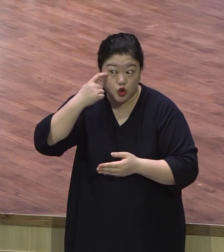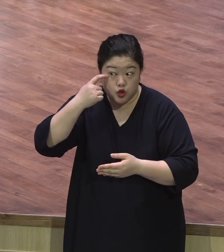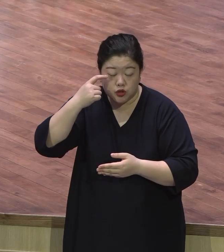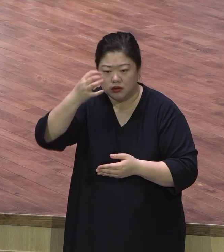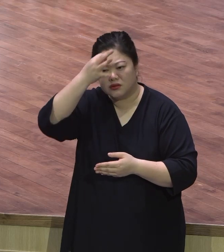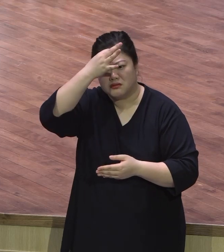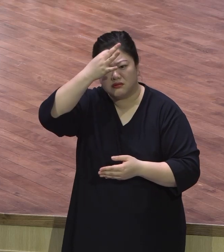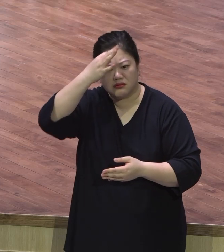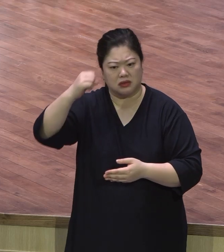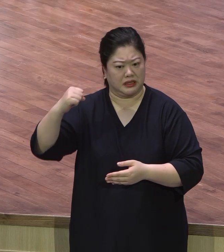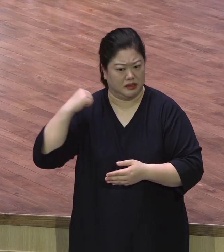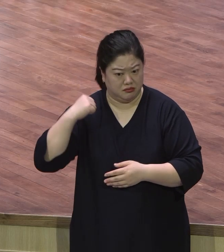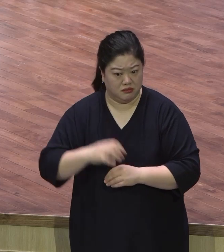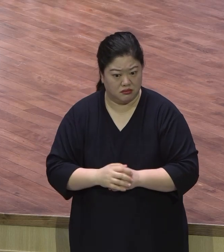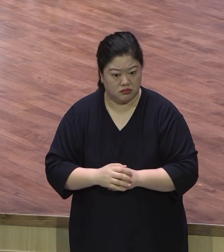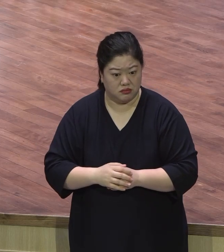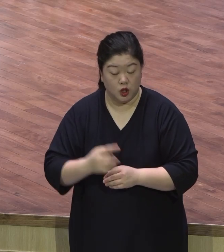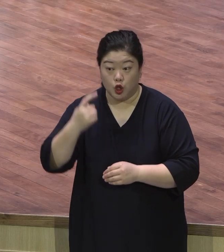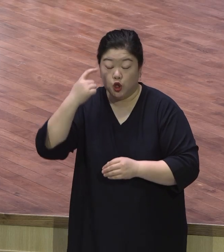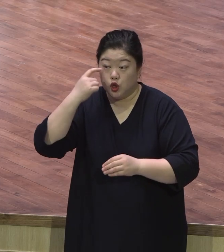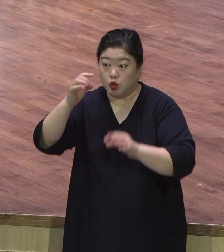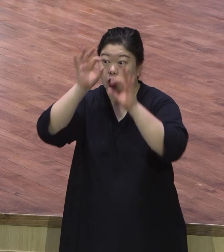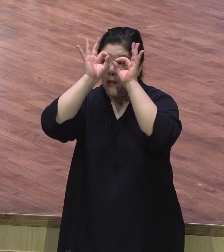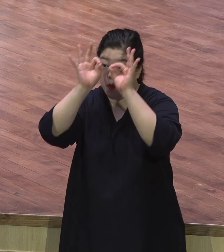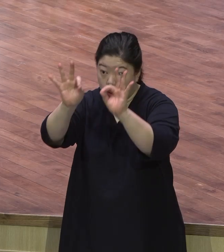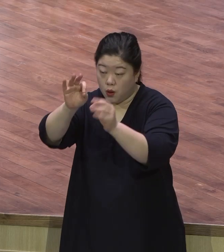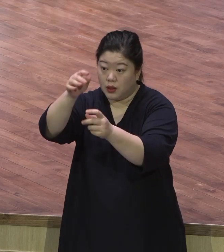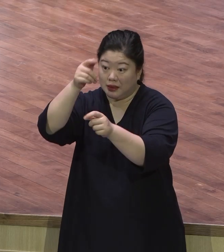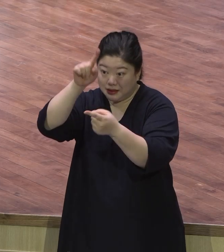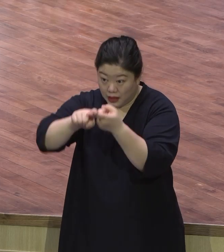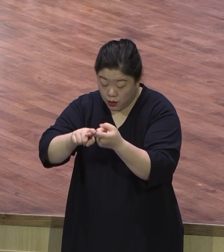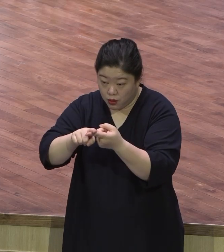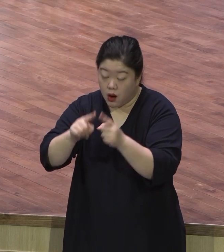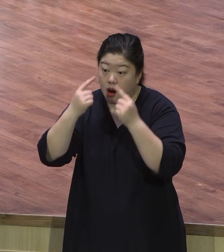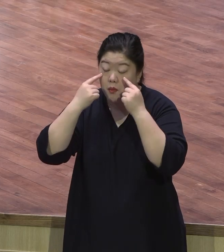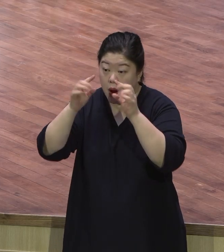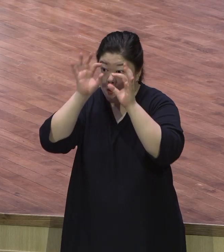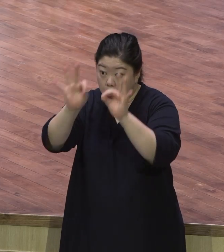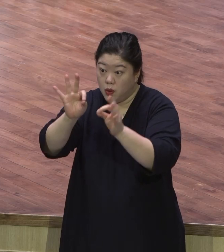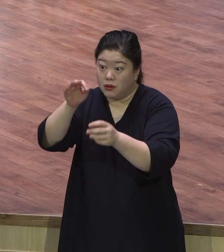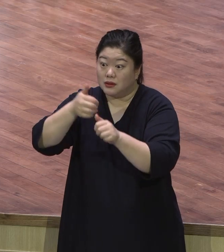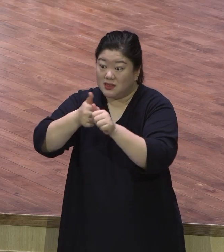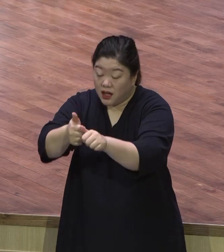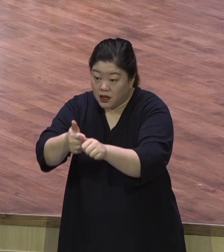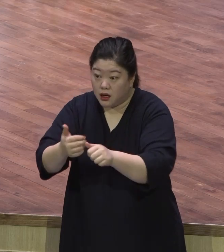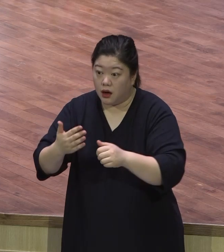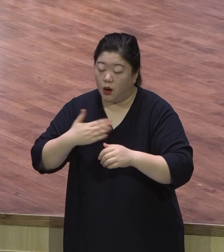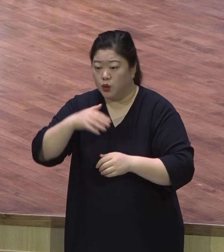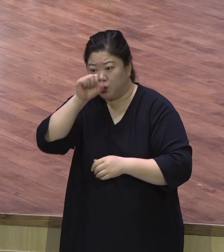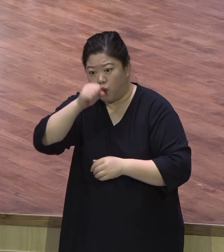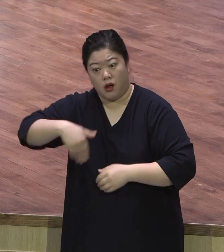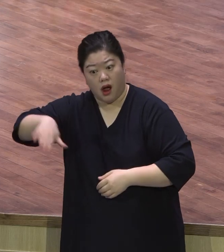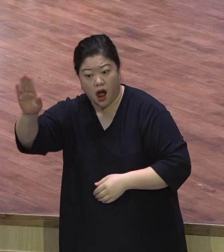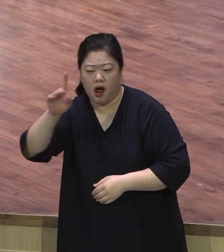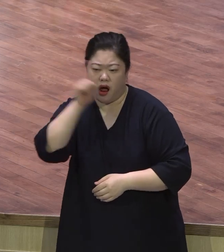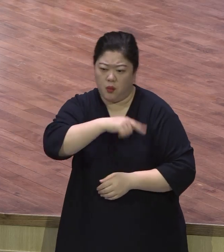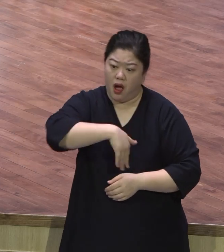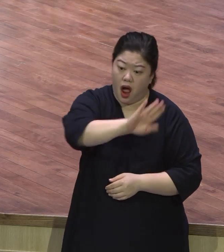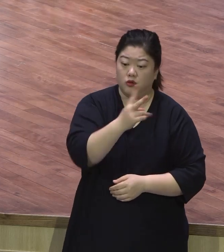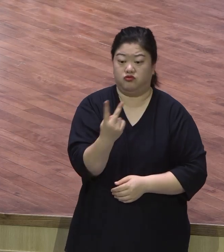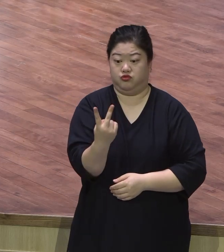역할이 몸을 올바른 곳으로 인도하는 것처럼 눈은 인간의